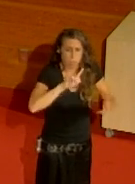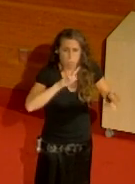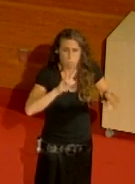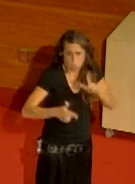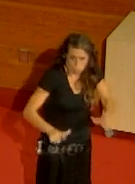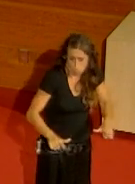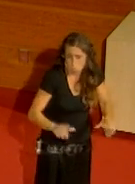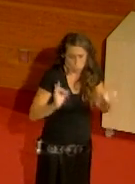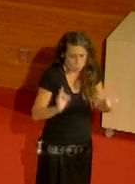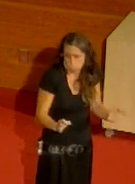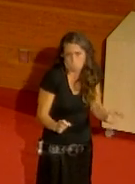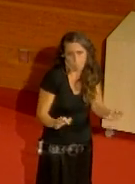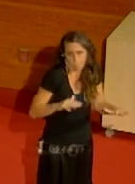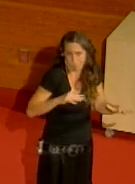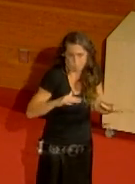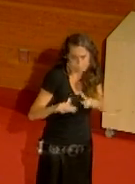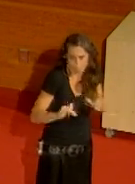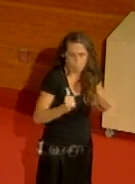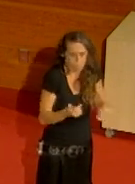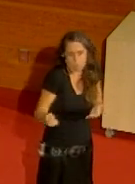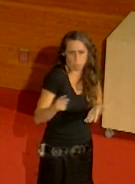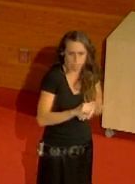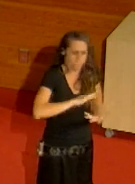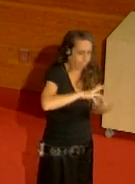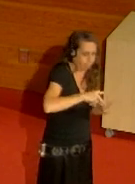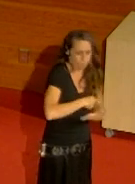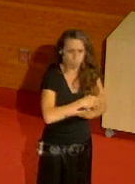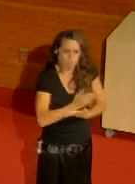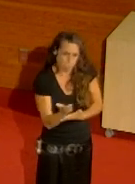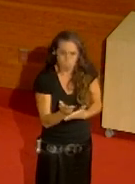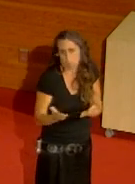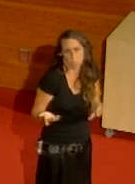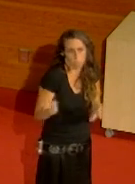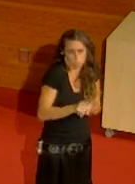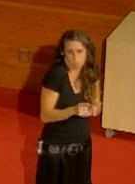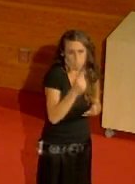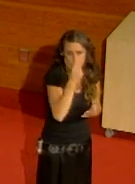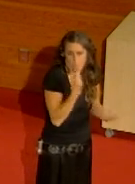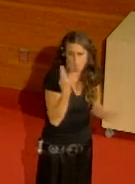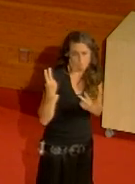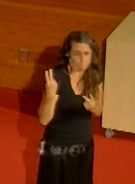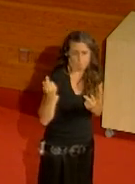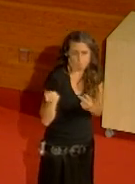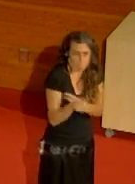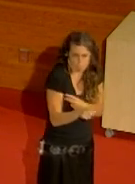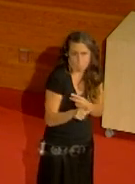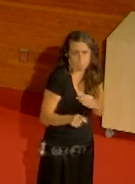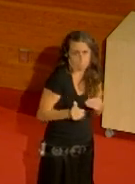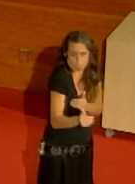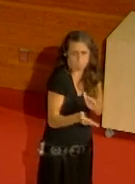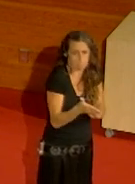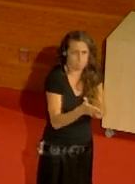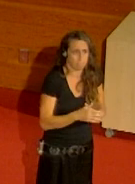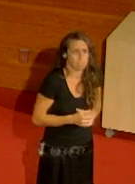ver en las noticias en los periódicos estas estas imágenes bueno como hablábamos de